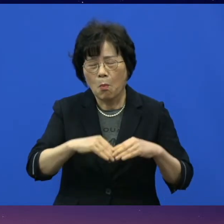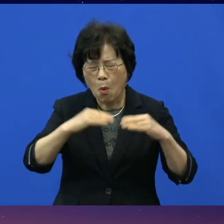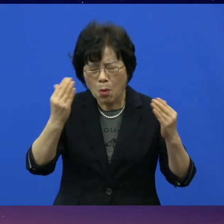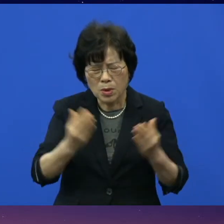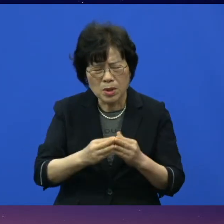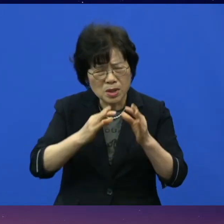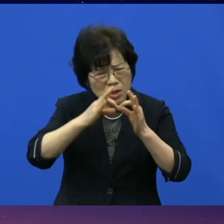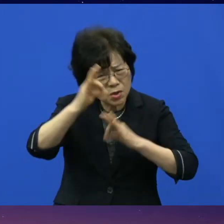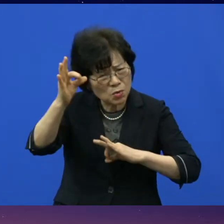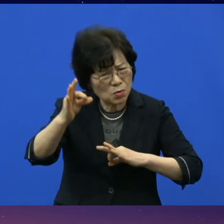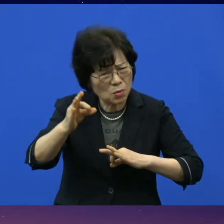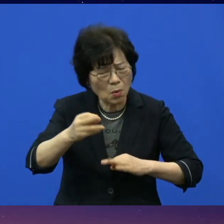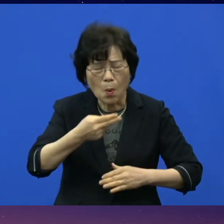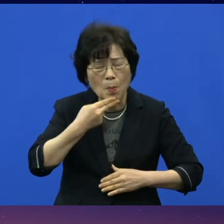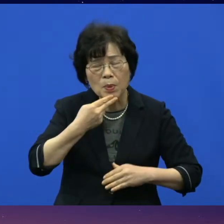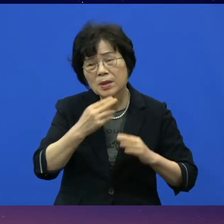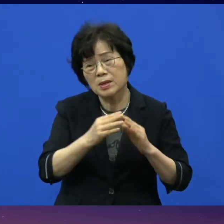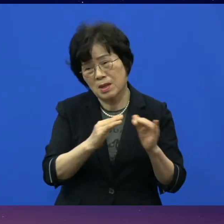실수를 용납하지 않는 사람.